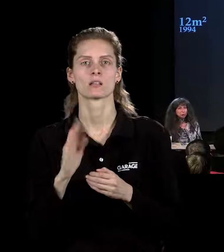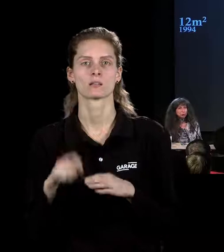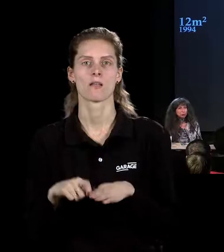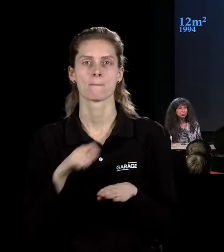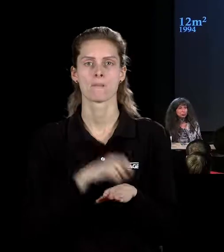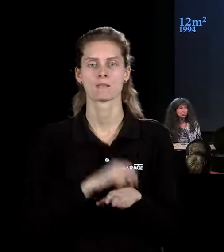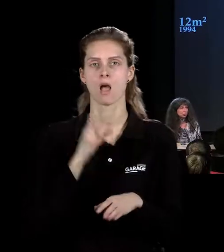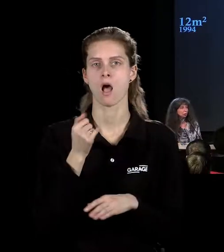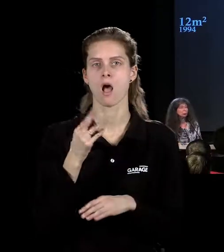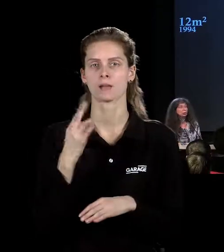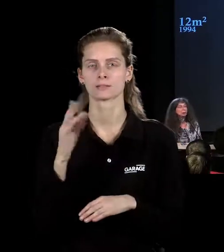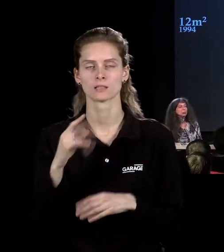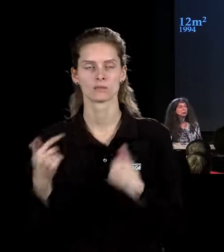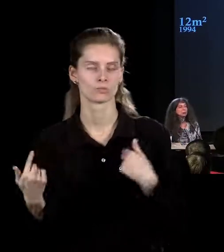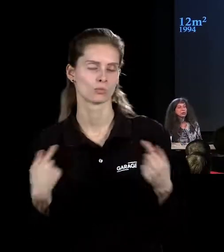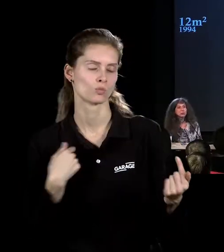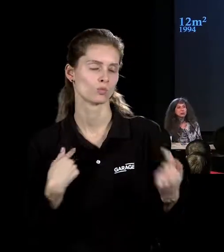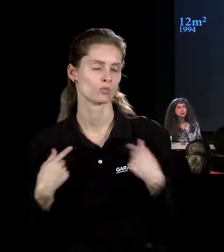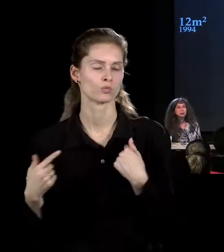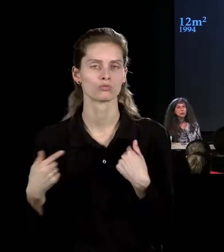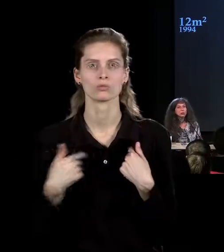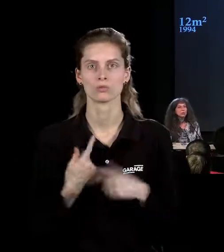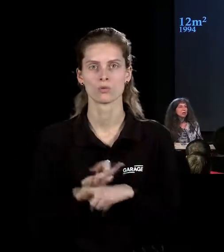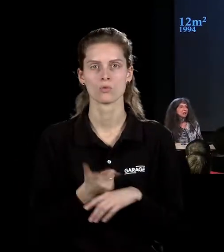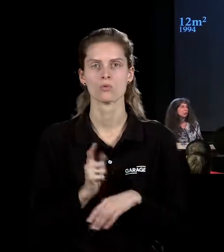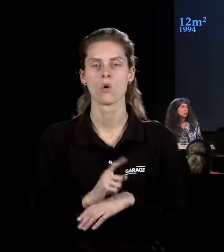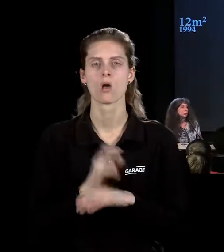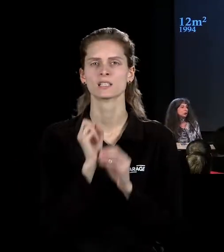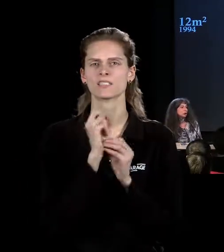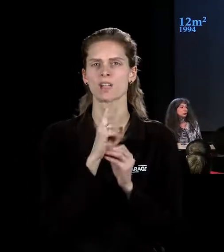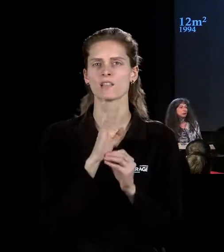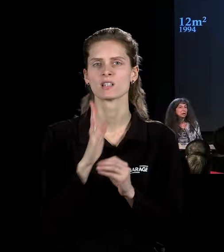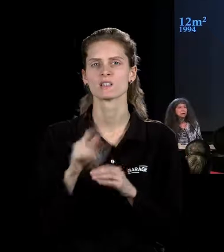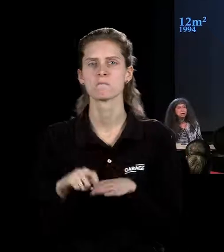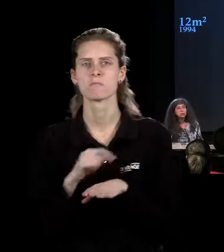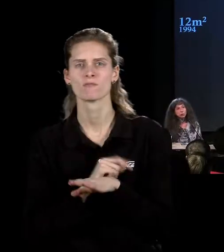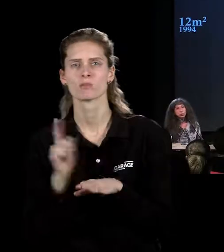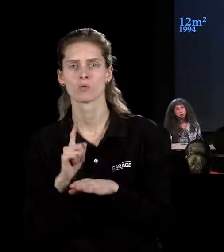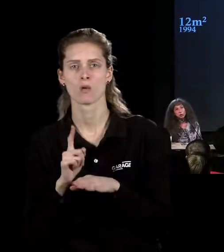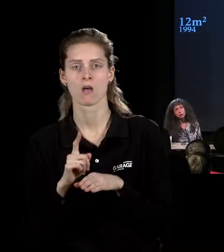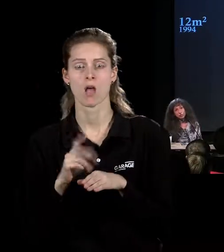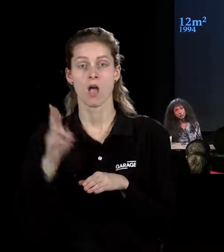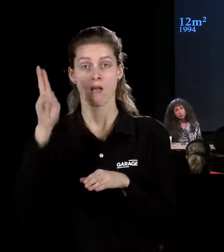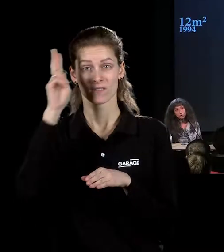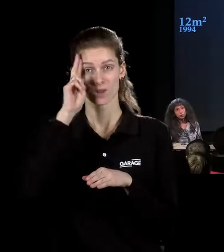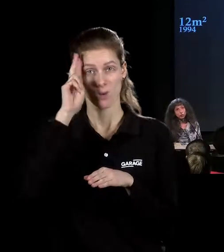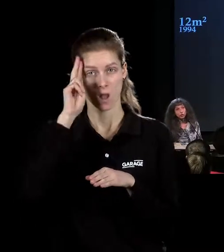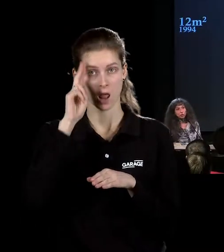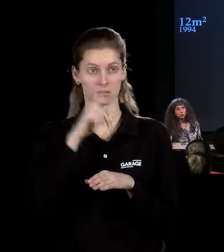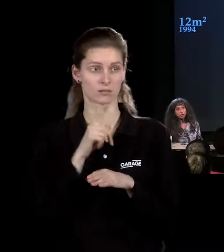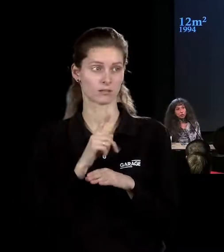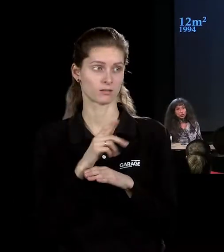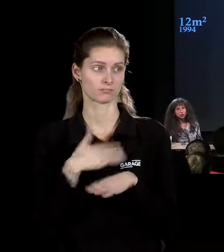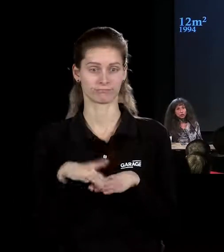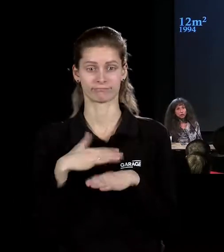мучительная, которая заключалась в том, что, собственно говоря, что такое эти 12 квадратных метров, это пространство кабинки общественного туалета. Общественного